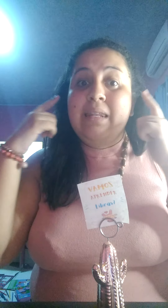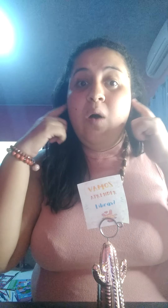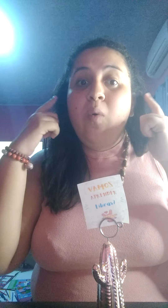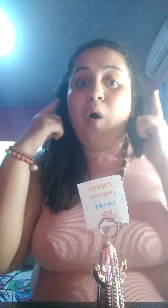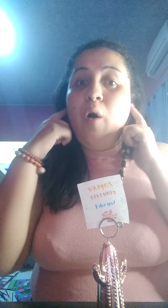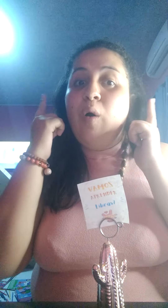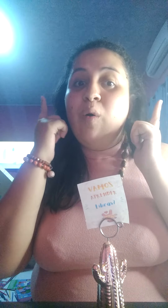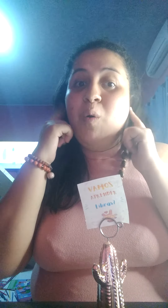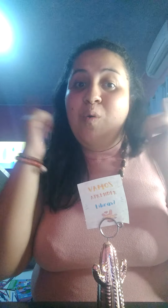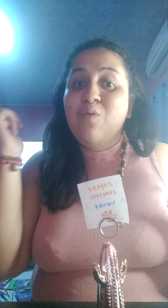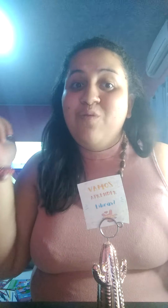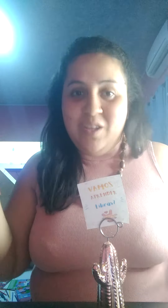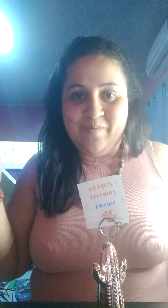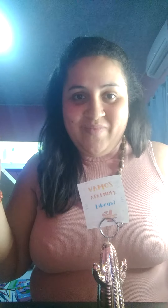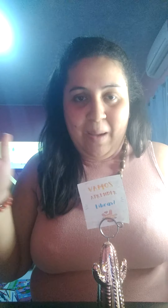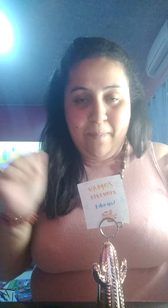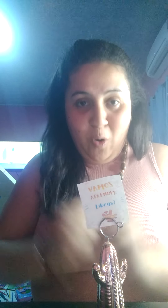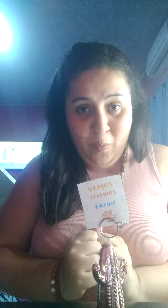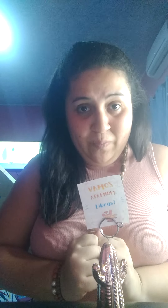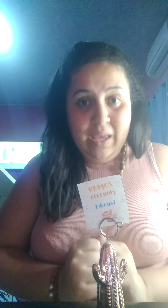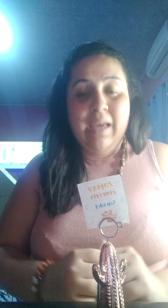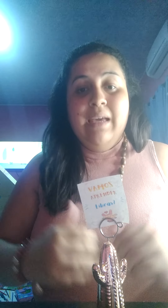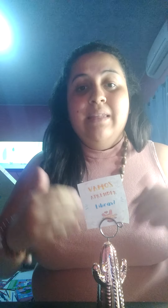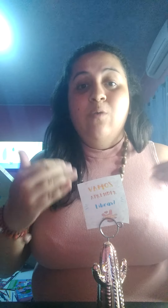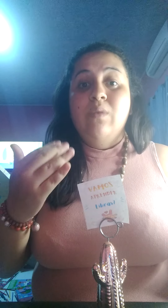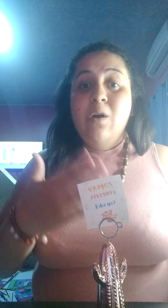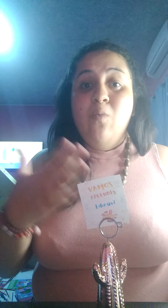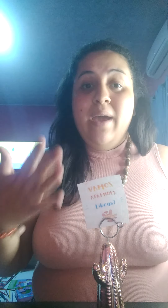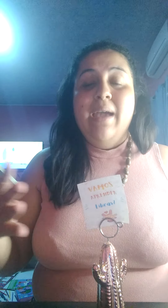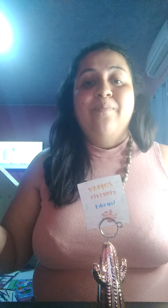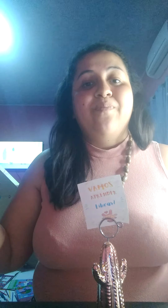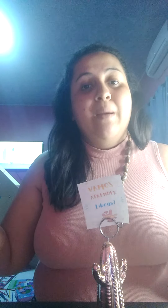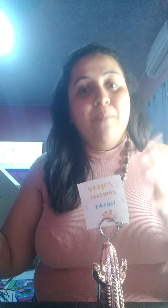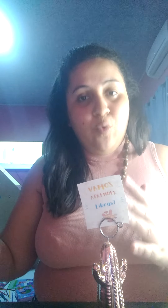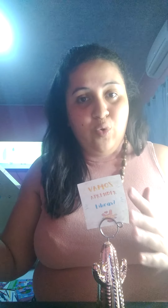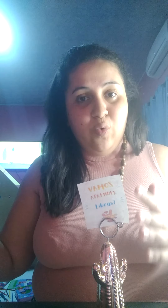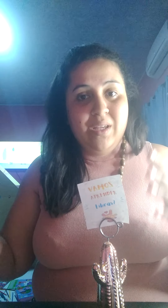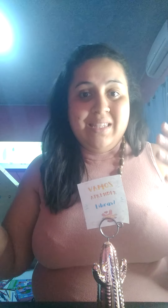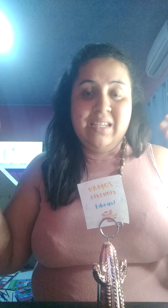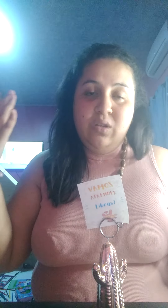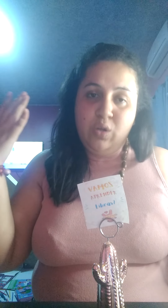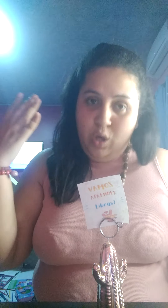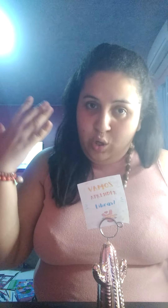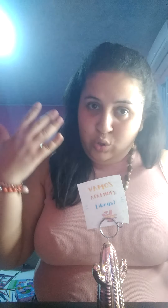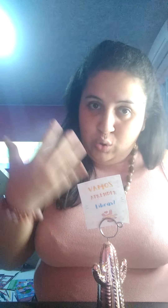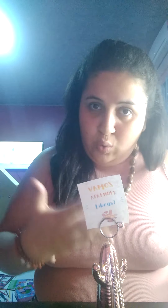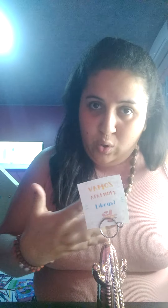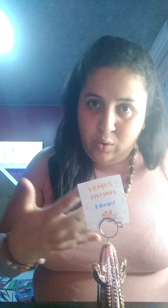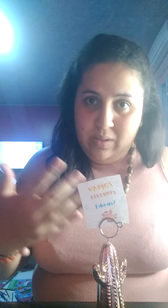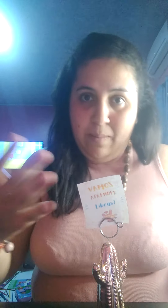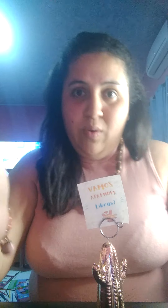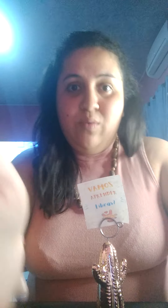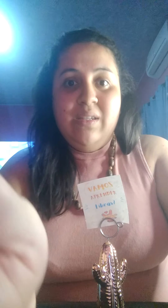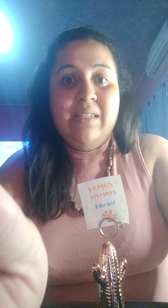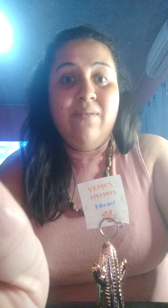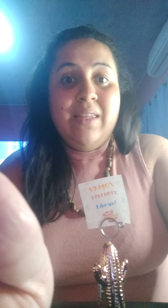não ouve, tá bom? Então, não é mudo, e sim surdo, tá bom? Eu não sei se vai